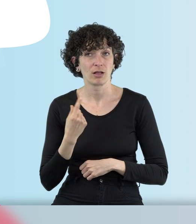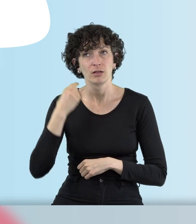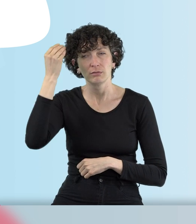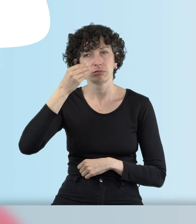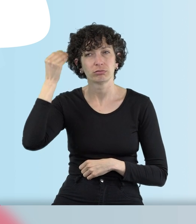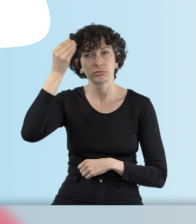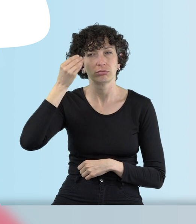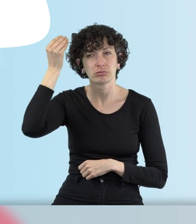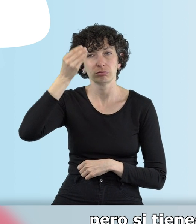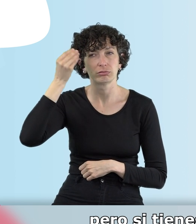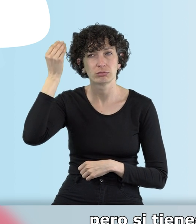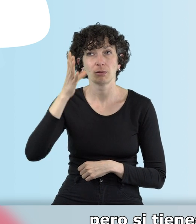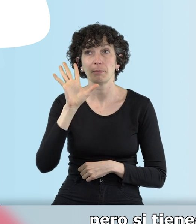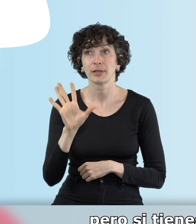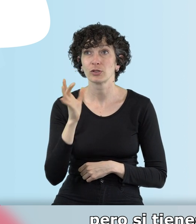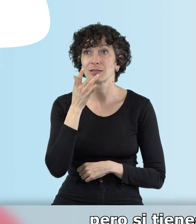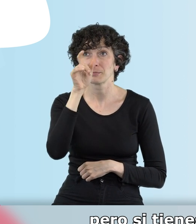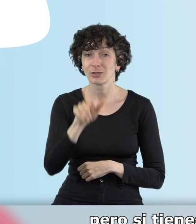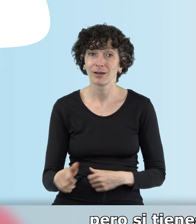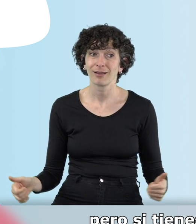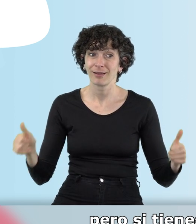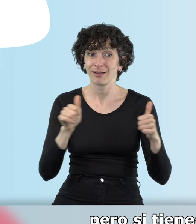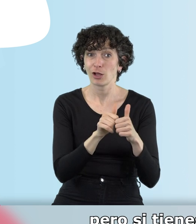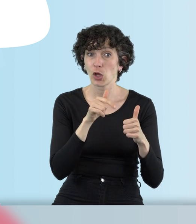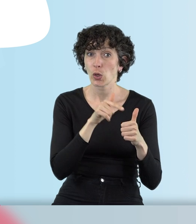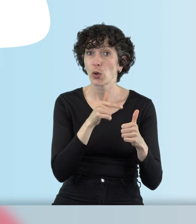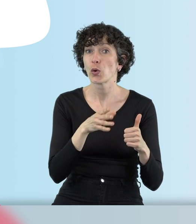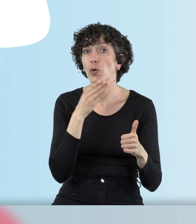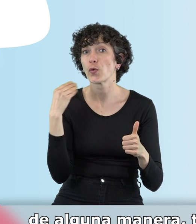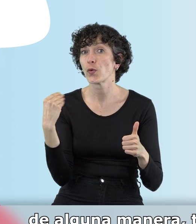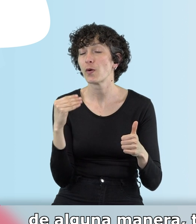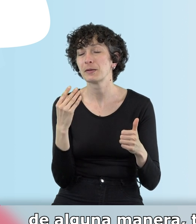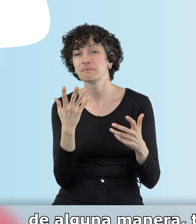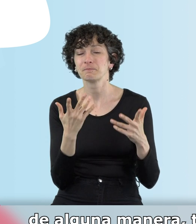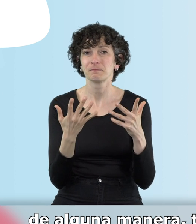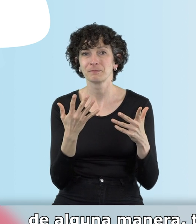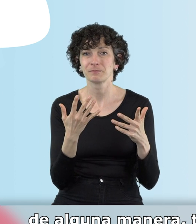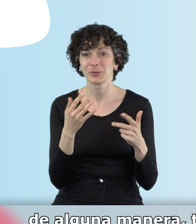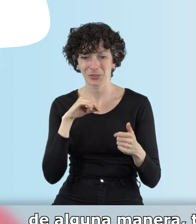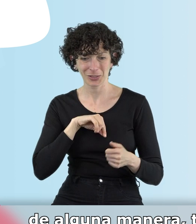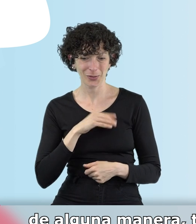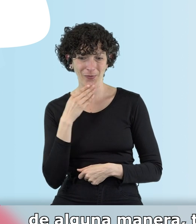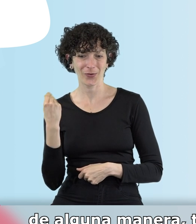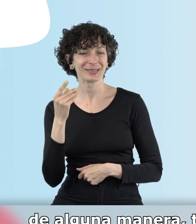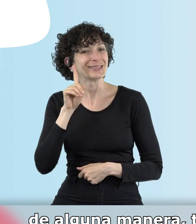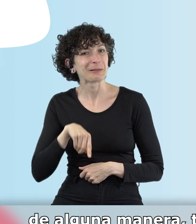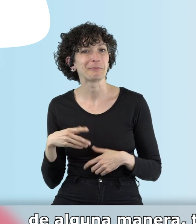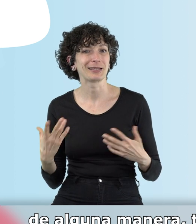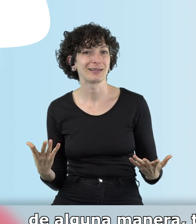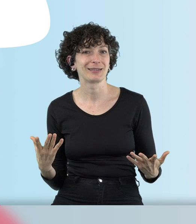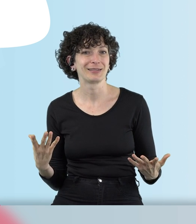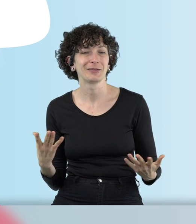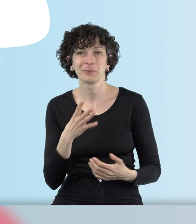da por pensar cantidad de cosas, pero si tienes al lado a alguien joven, de alguna manera te sientes joven,